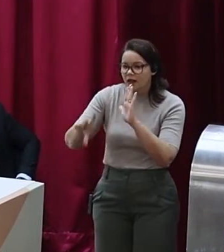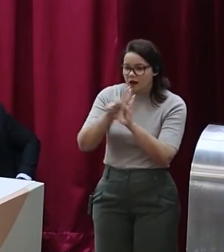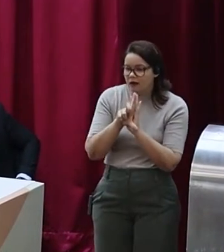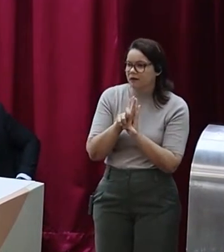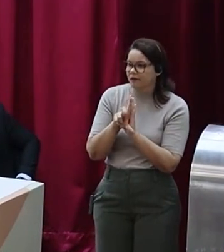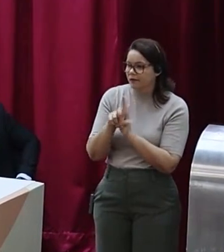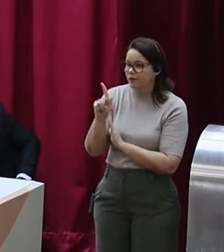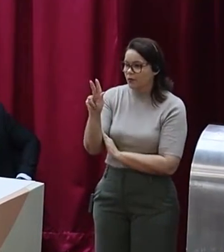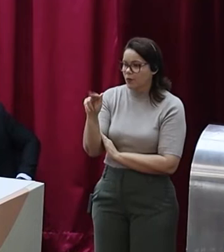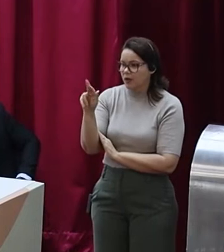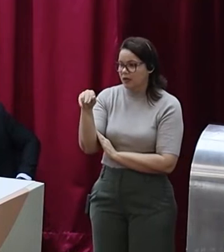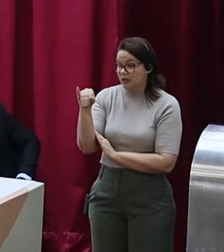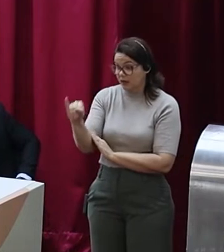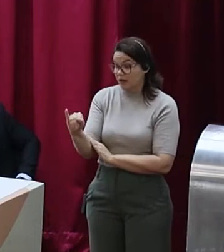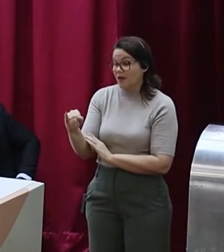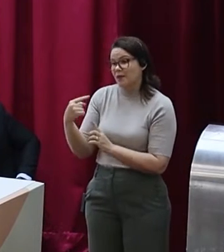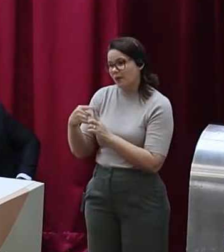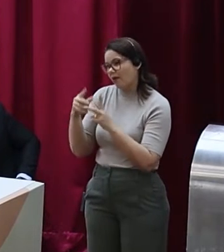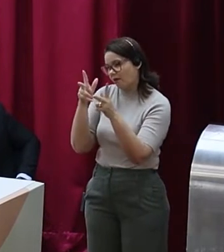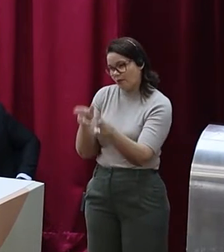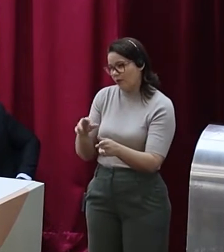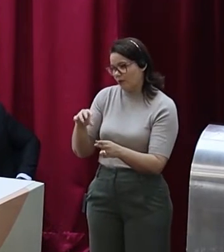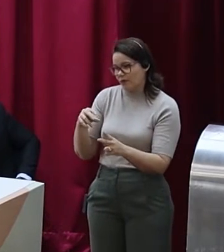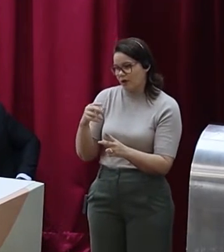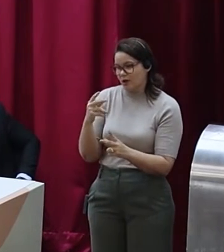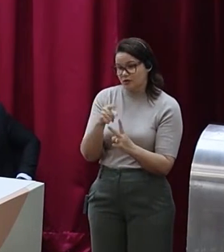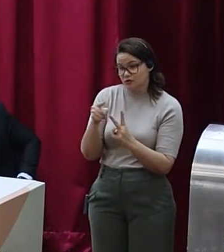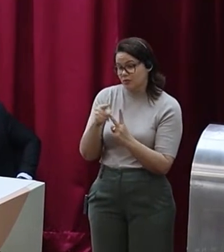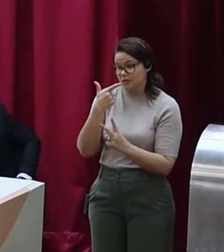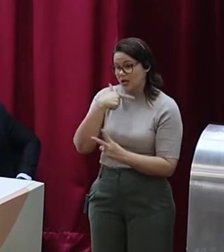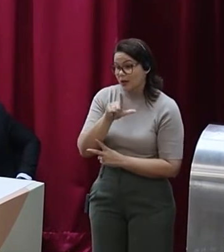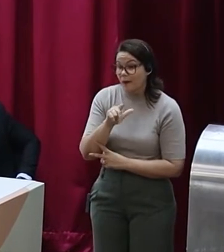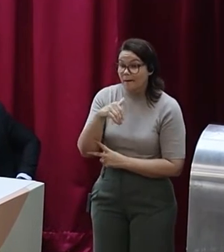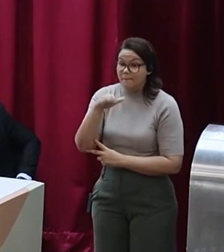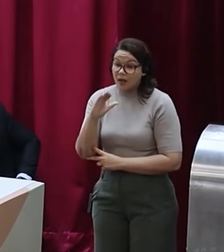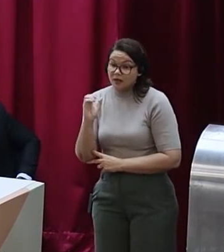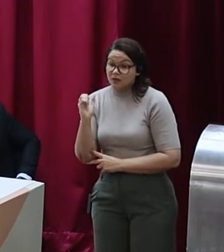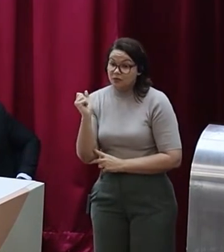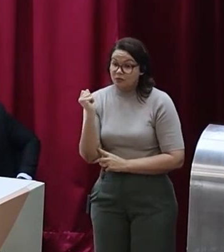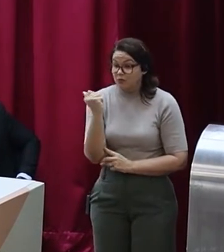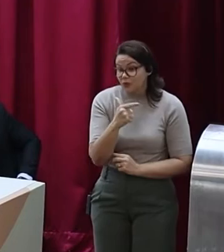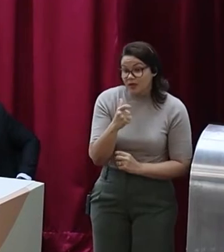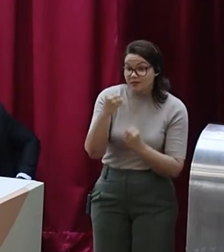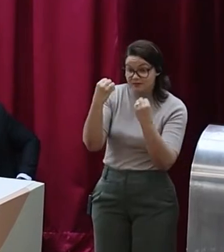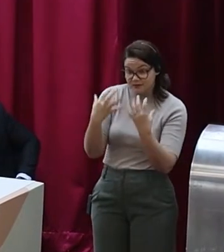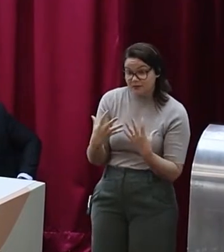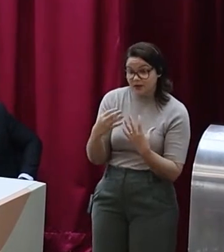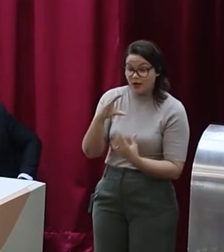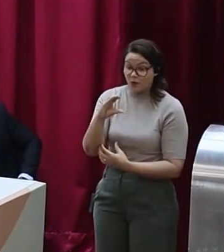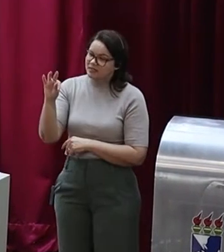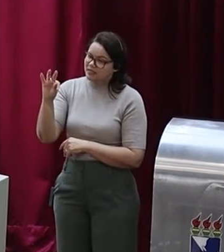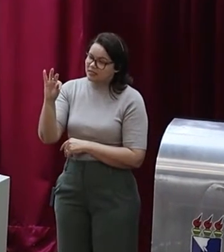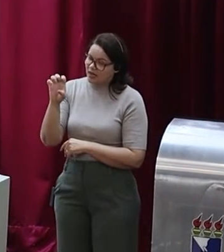guaraní. Pero del dicho a hecho, los catalanes hablan de que la ley sola no